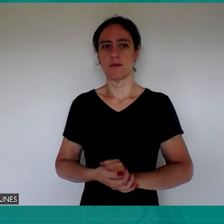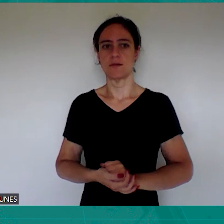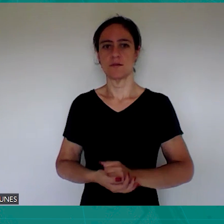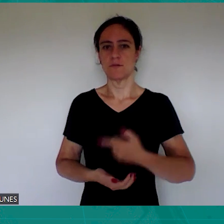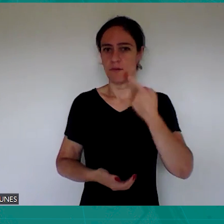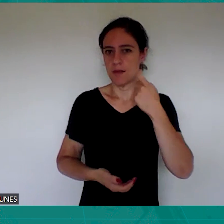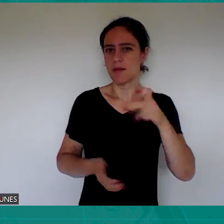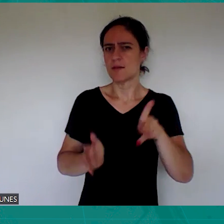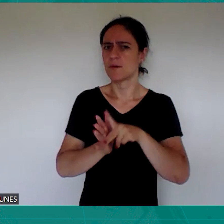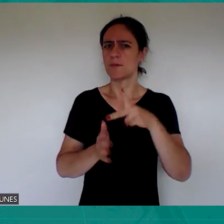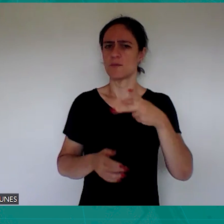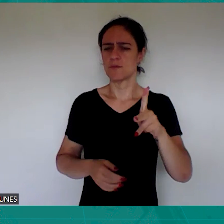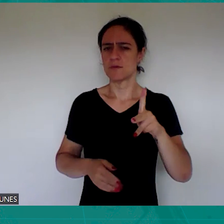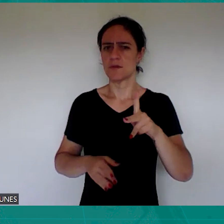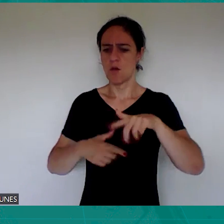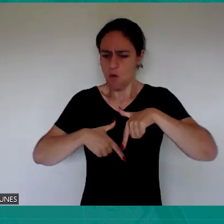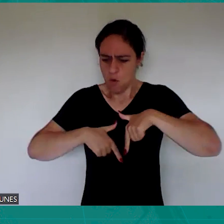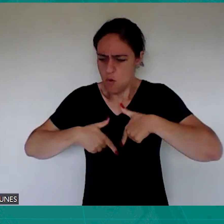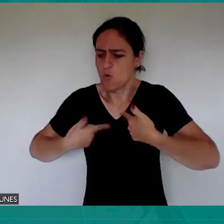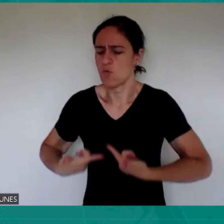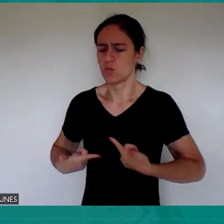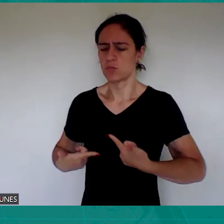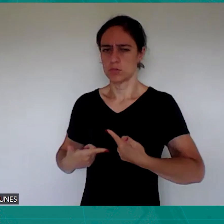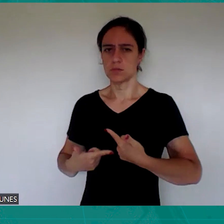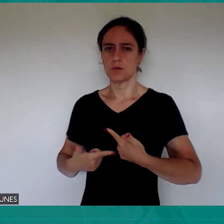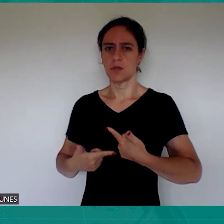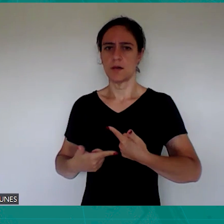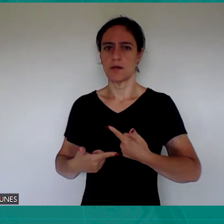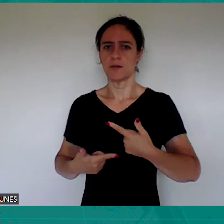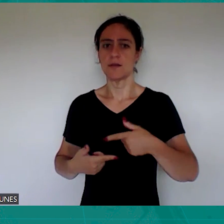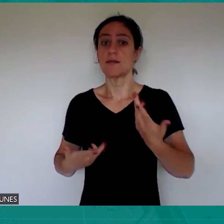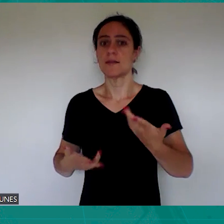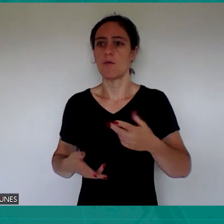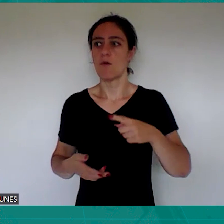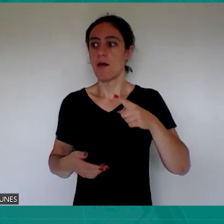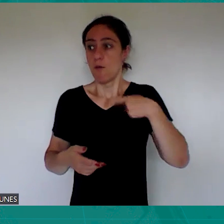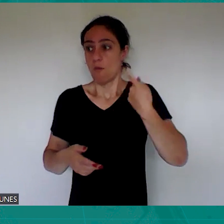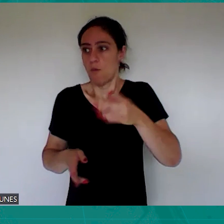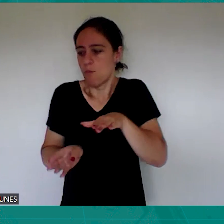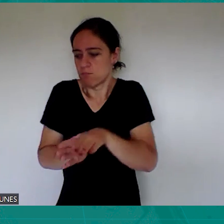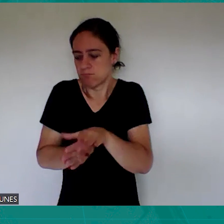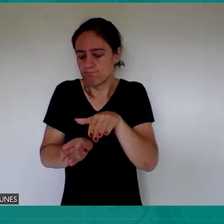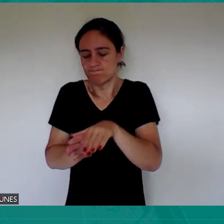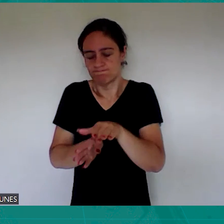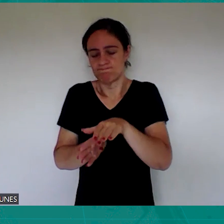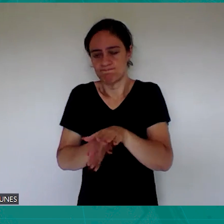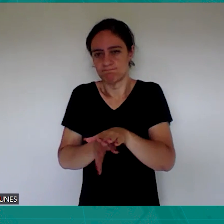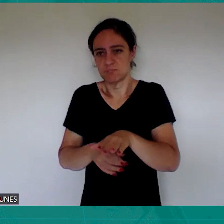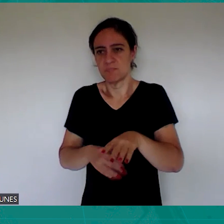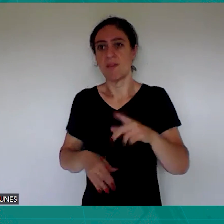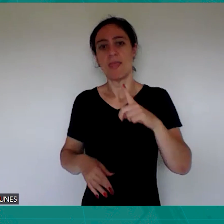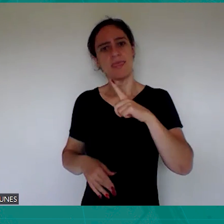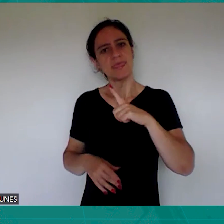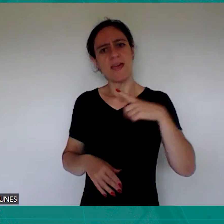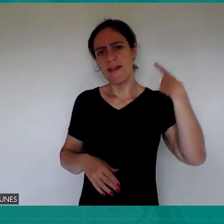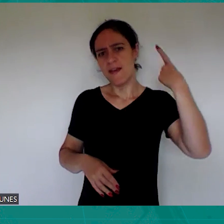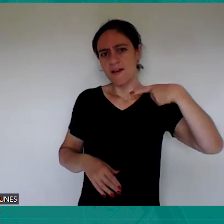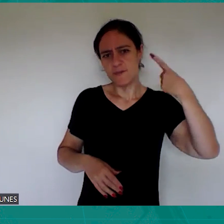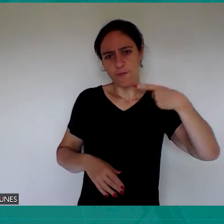né? Vai lutar por você. Esse é o outro Consolador. Irmãos, você tem um advogado dentro de